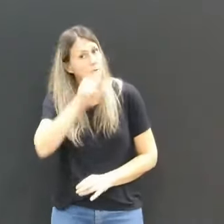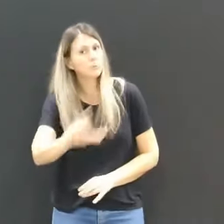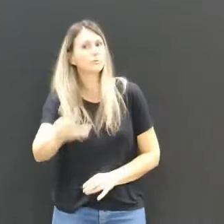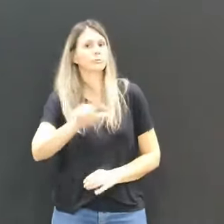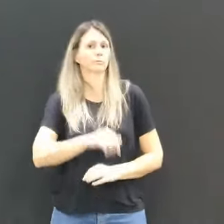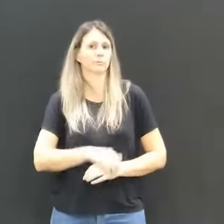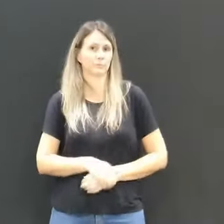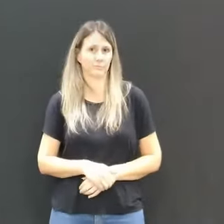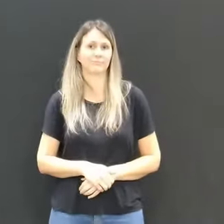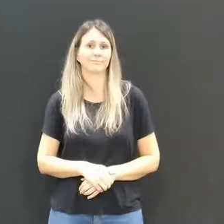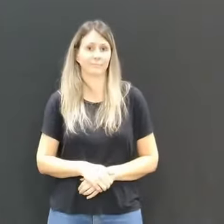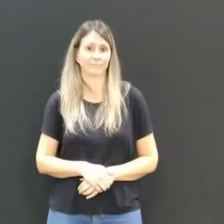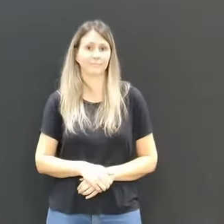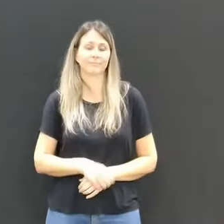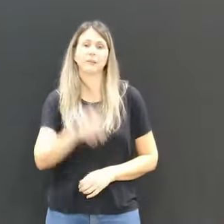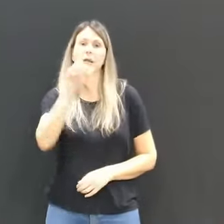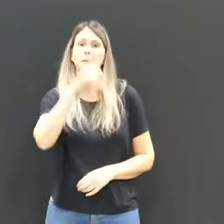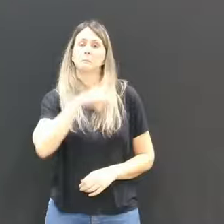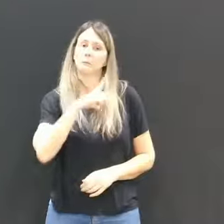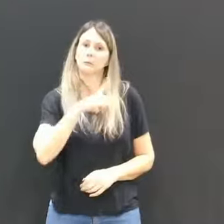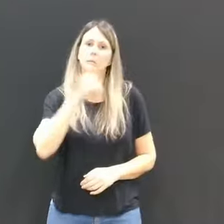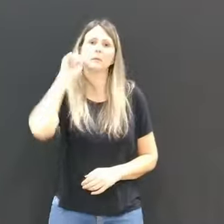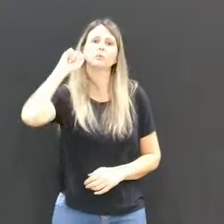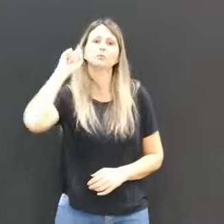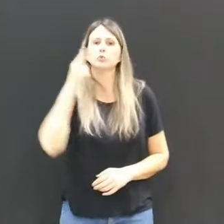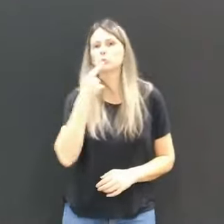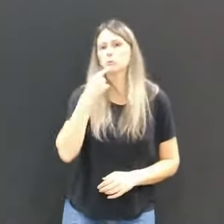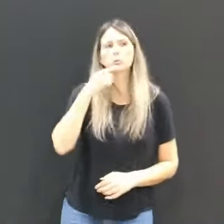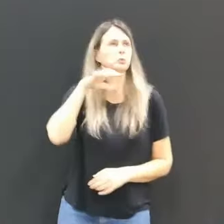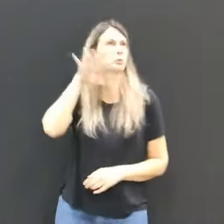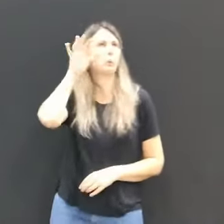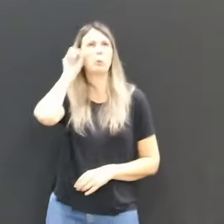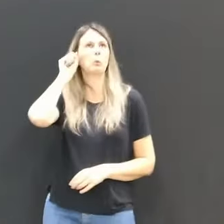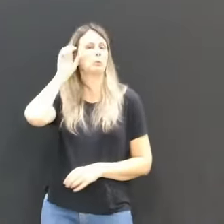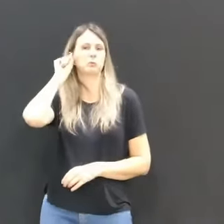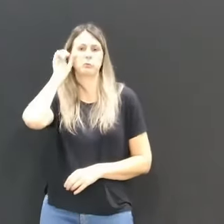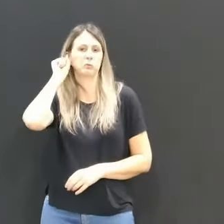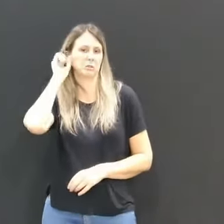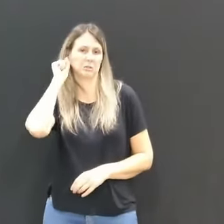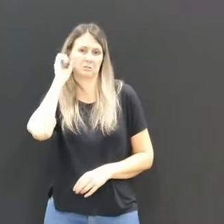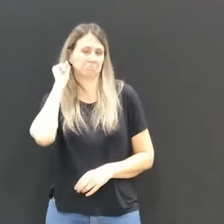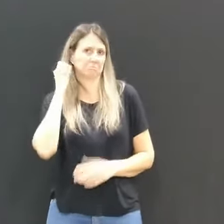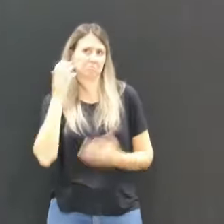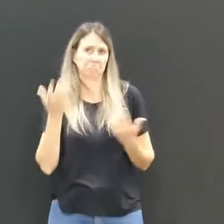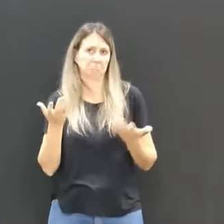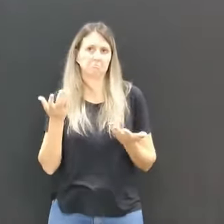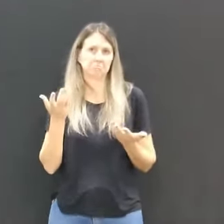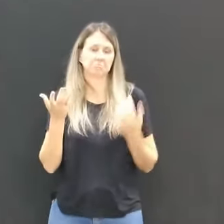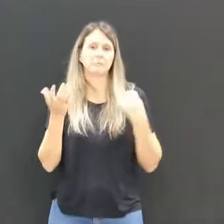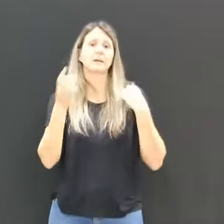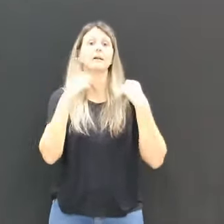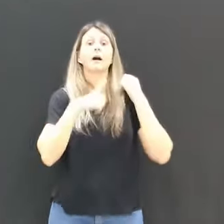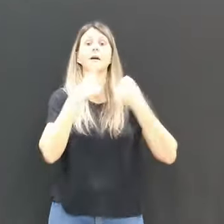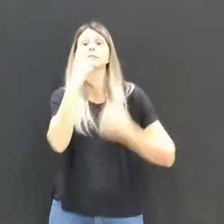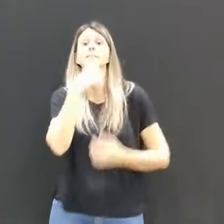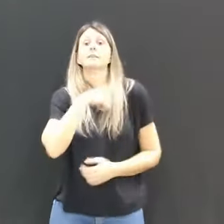né? E você precisa nascer de novo. Corpo, alma e espírito. Precisa nascer de novo no espírito. Agora, às vezes, nos surdos, ouvintes, o que acontece?